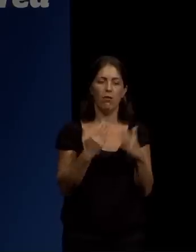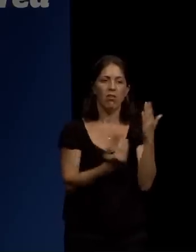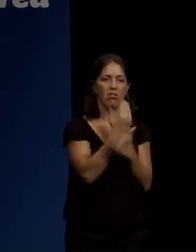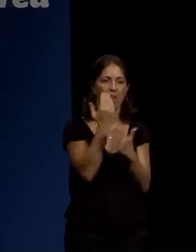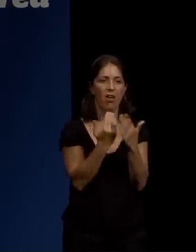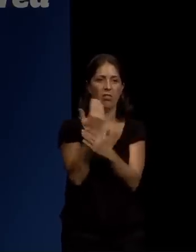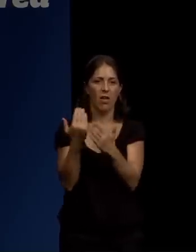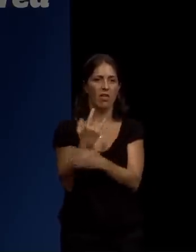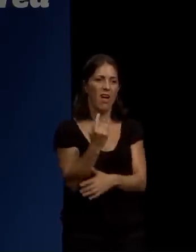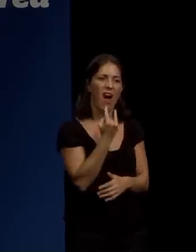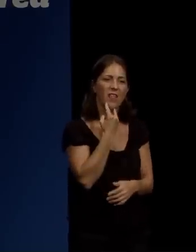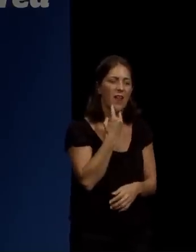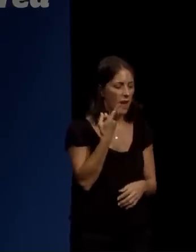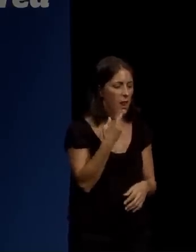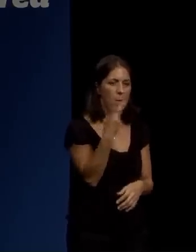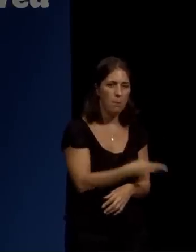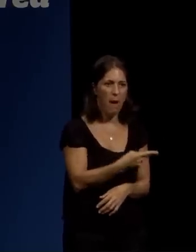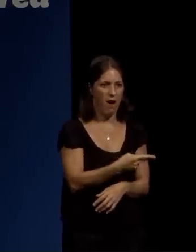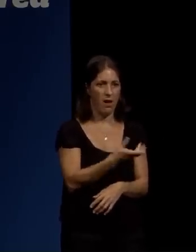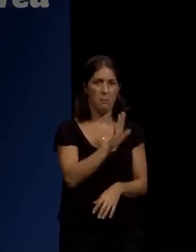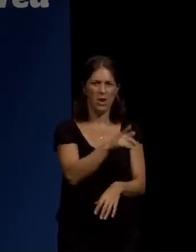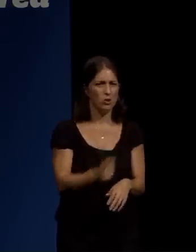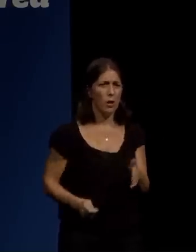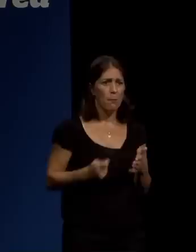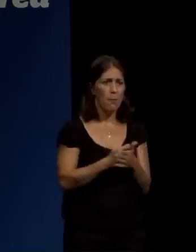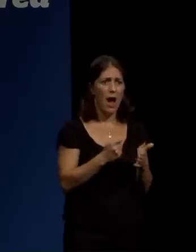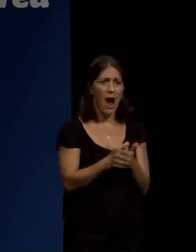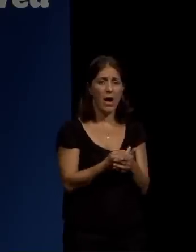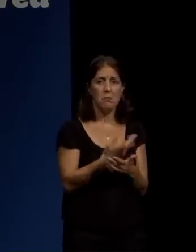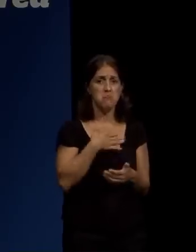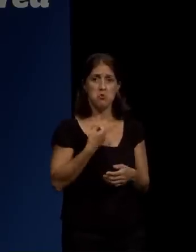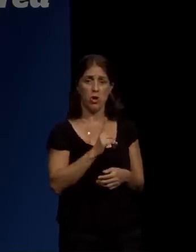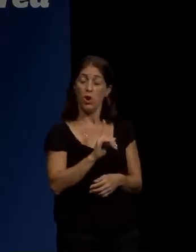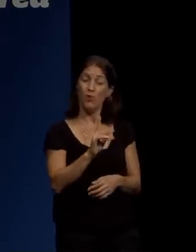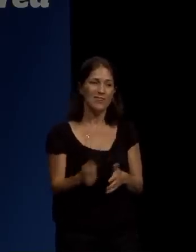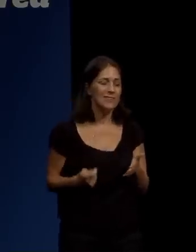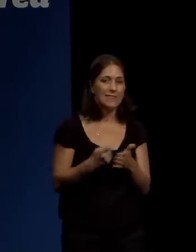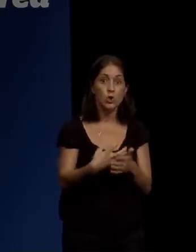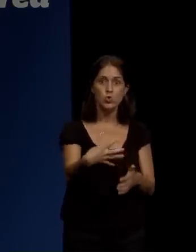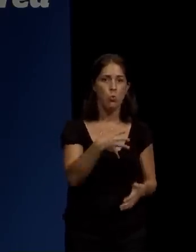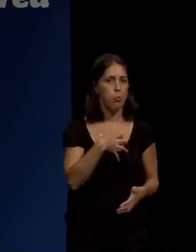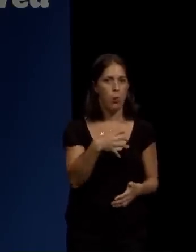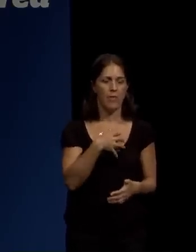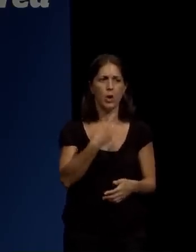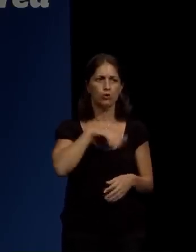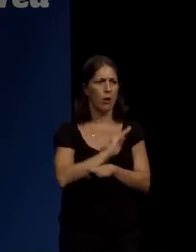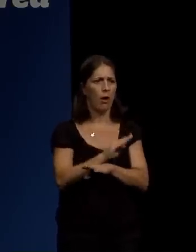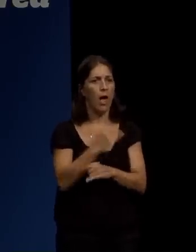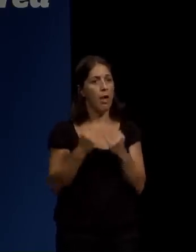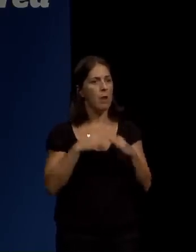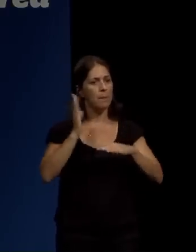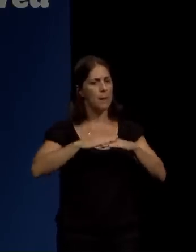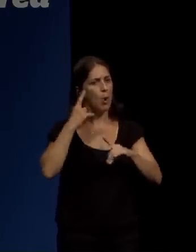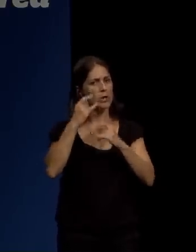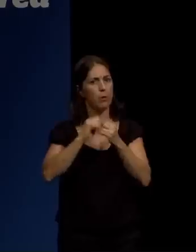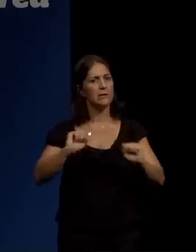porque non pode pagala, non porque non queira, sino porque non poden. É a nosa obrigación garantizar que todo o mundo ten o mínimo para poder